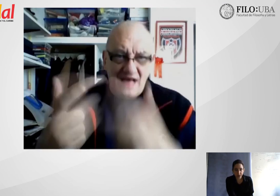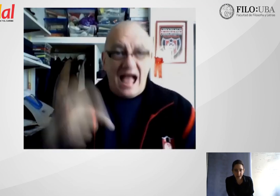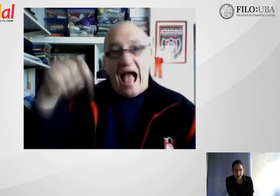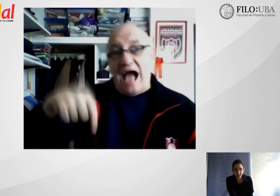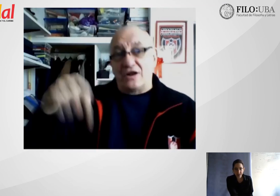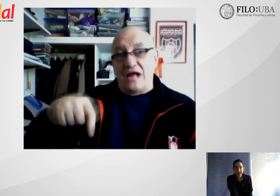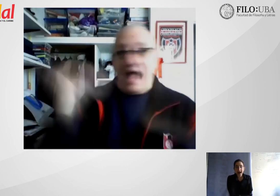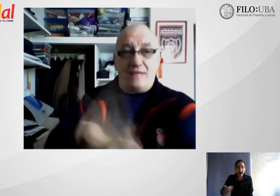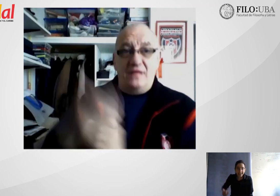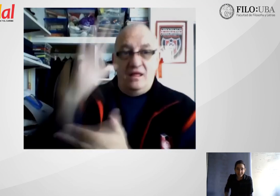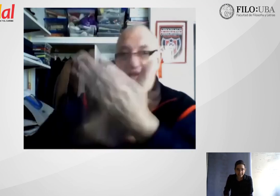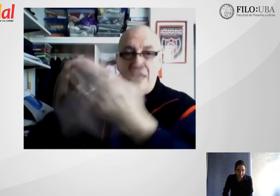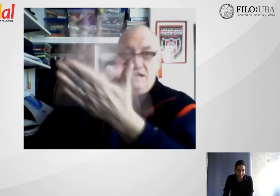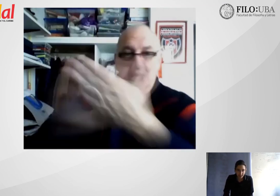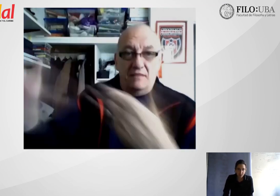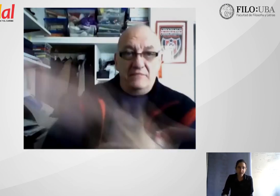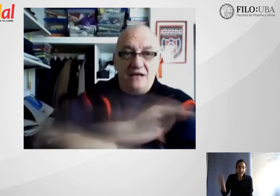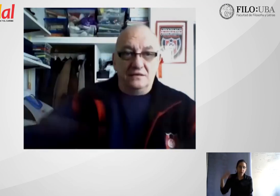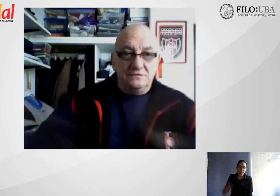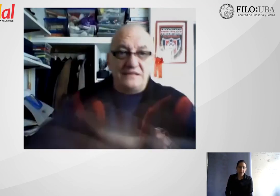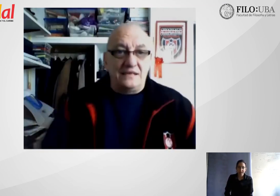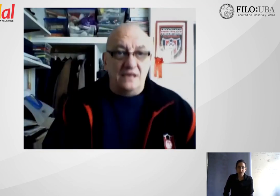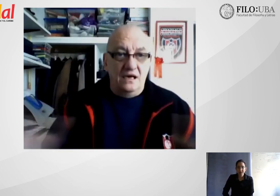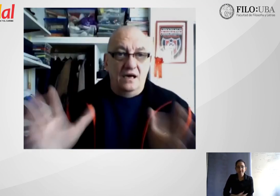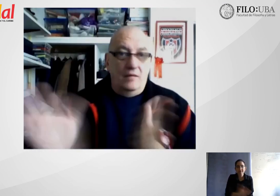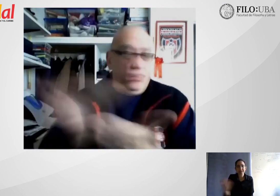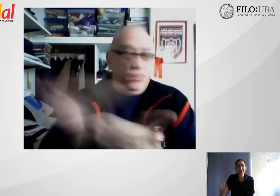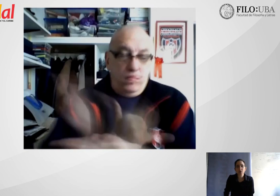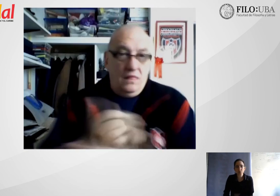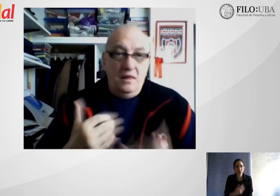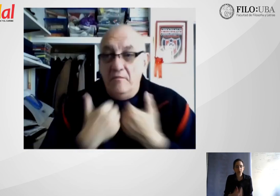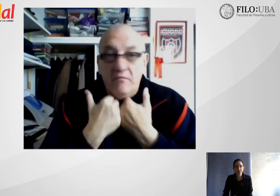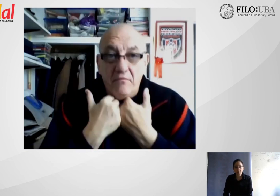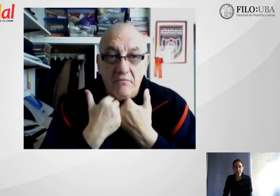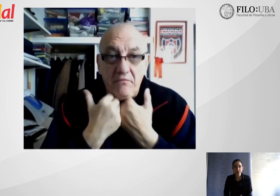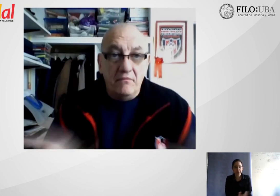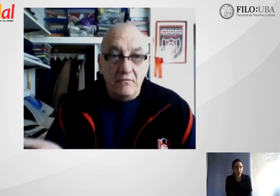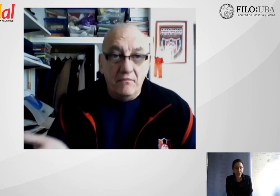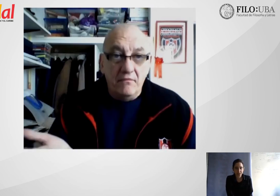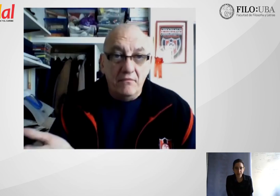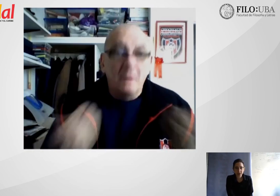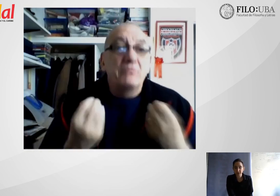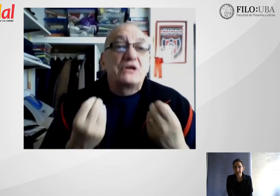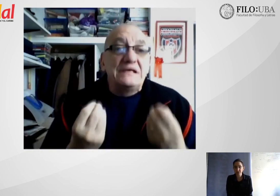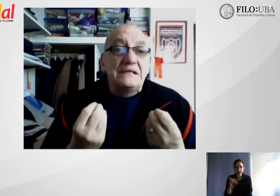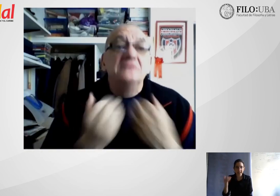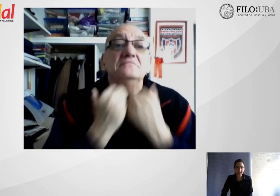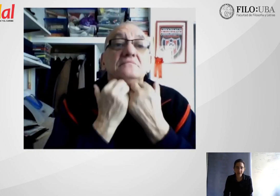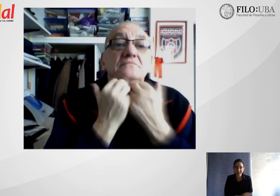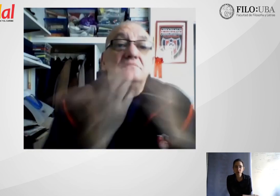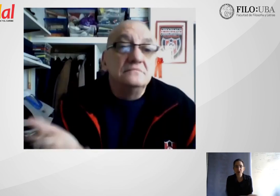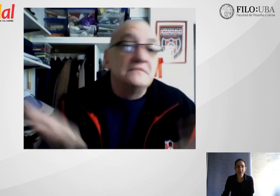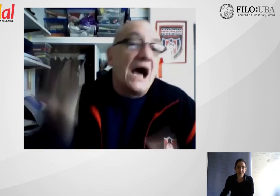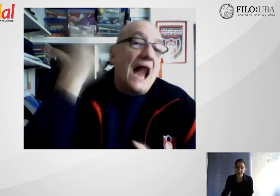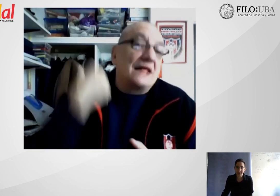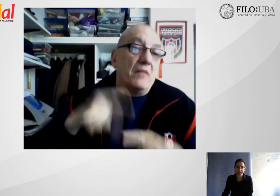las comunicaciones. Antes, en gobiernos anteriores, se había brindado un montón de servicios en relación a la accesibilidad comunicacional y ahora